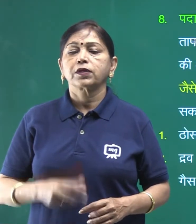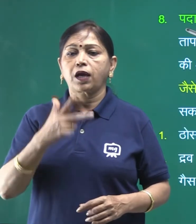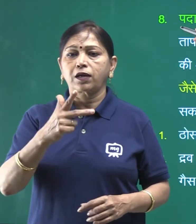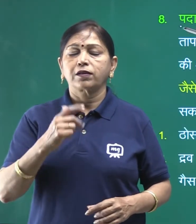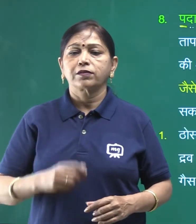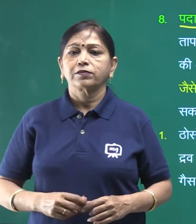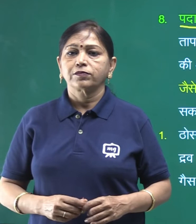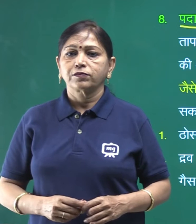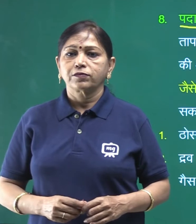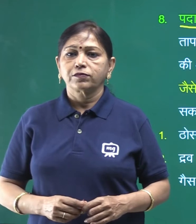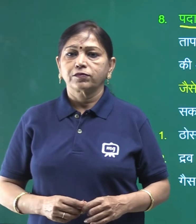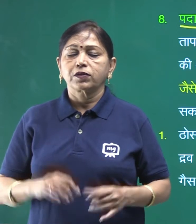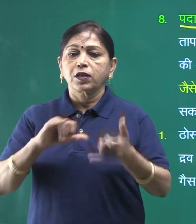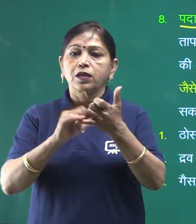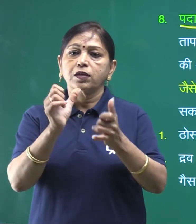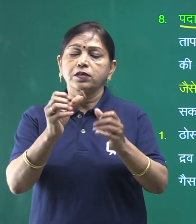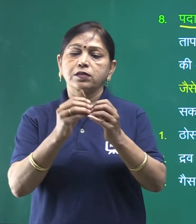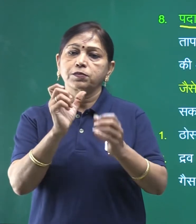8, पदार्थ की